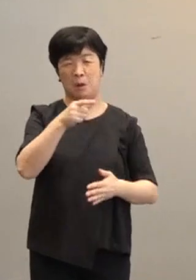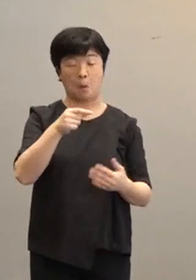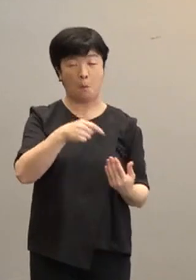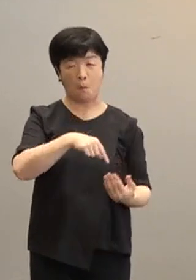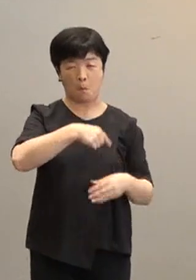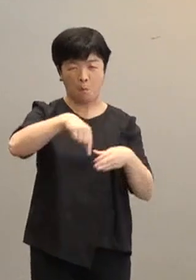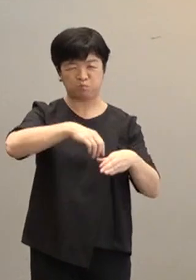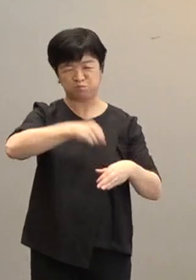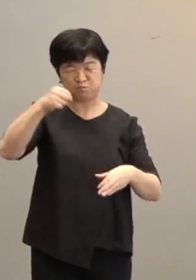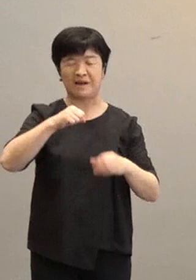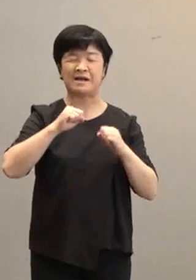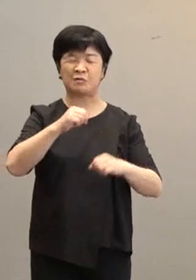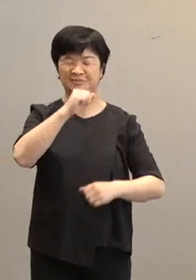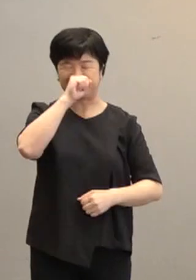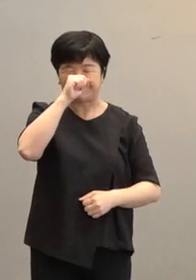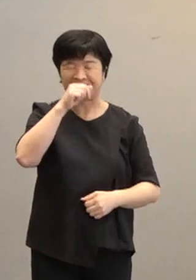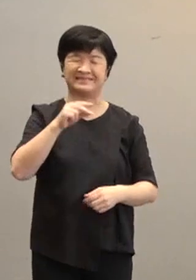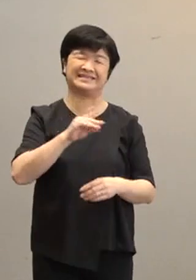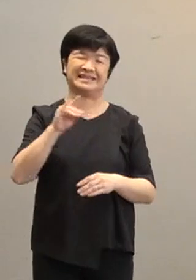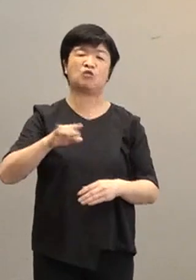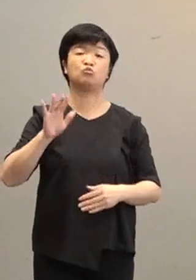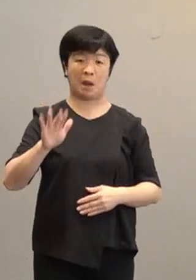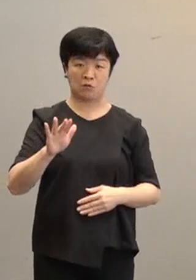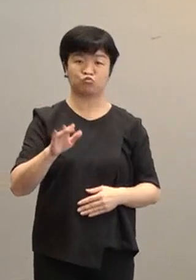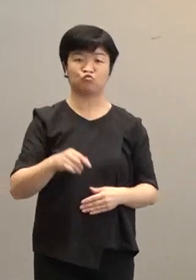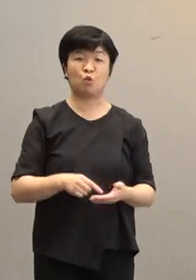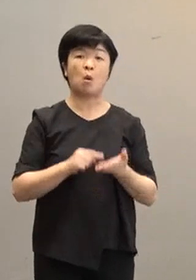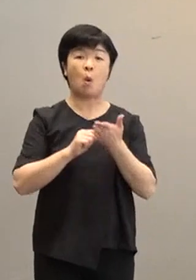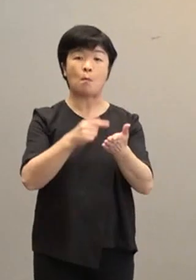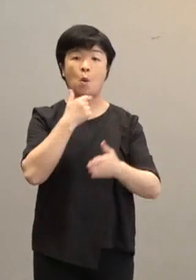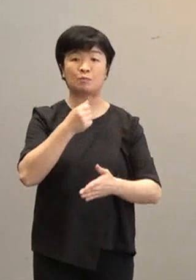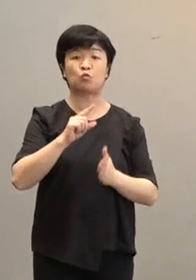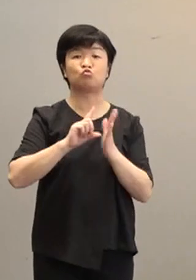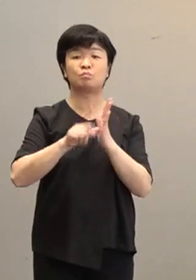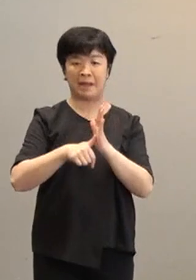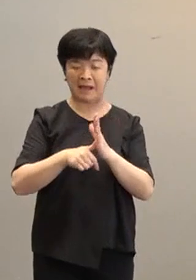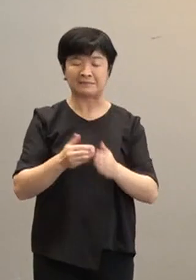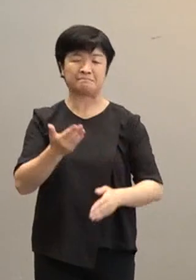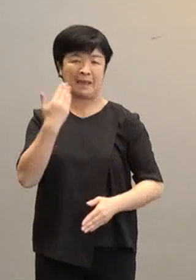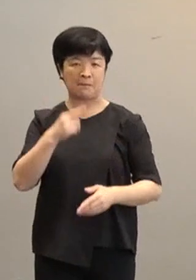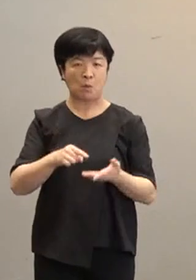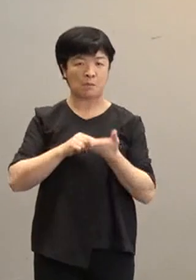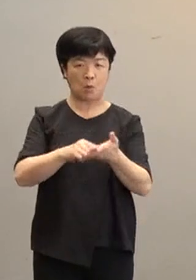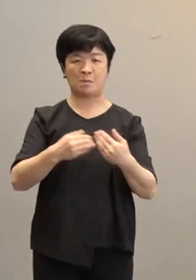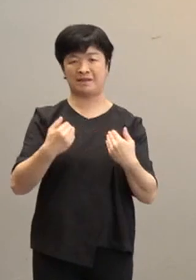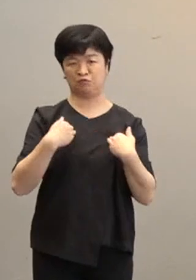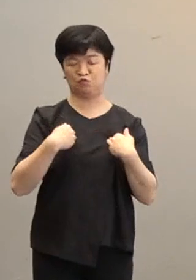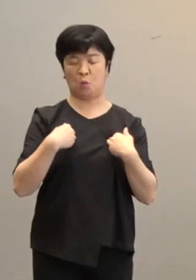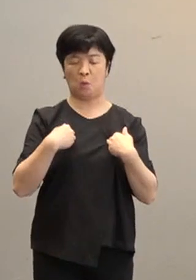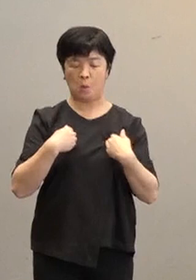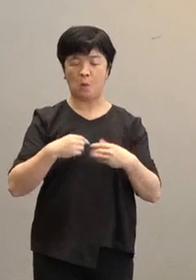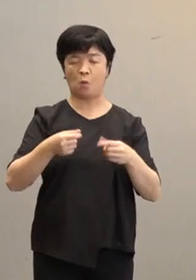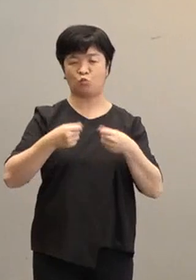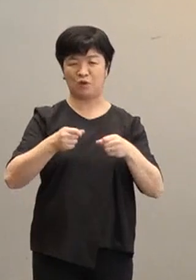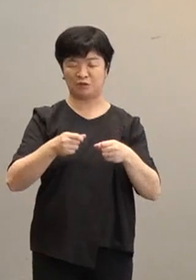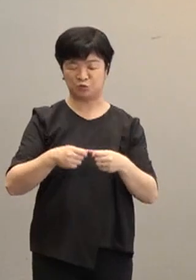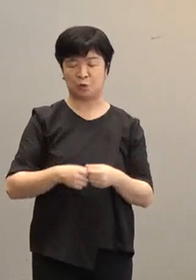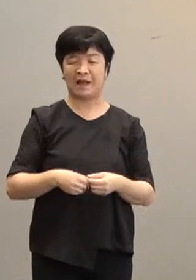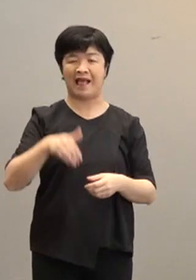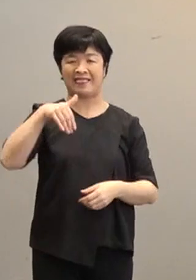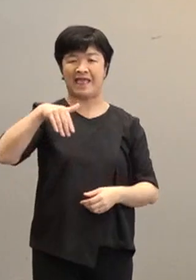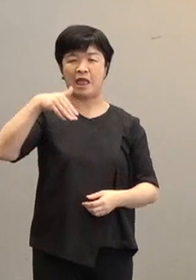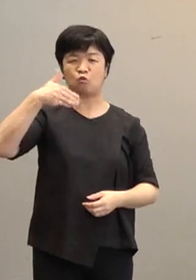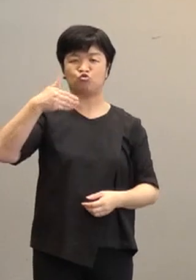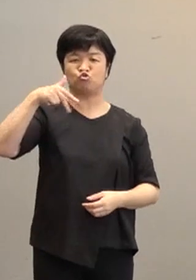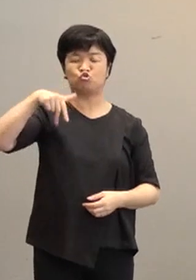ております。なお利用には事前の申し込みが必要となります。詳細はネクスコ東日本のホームページをご覧ください。7